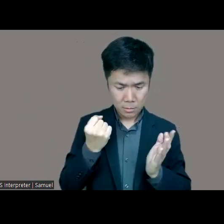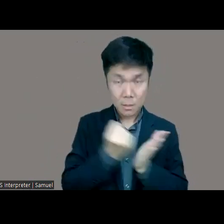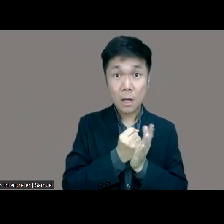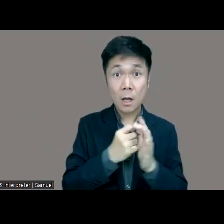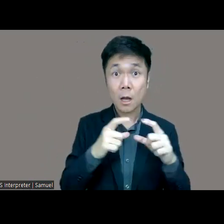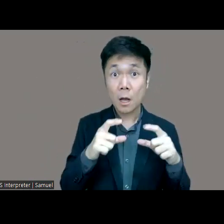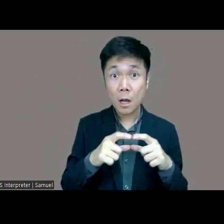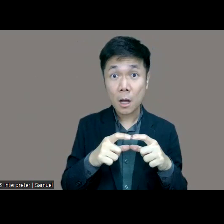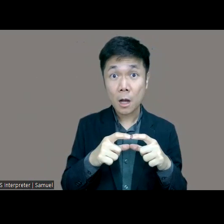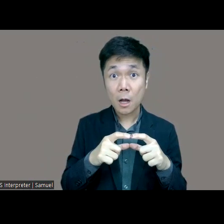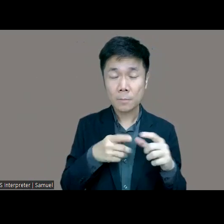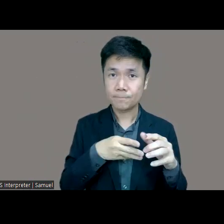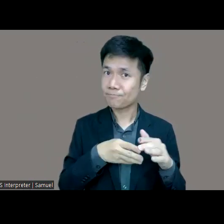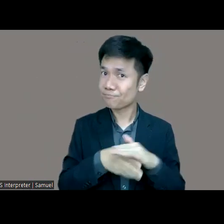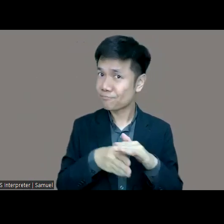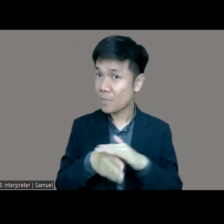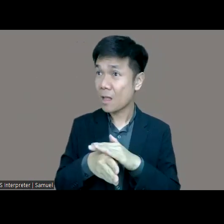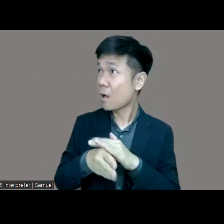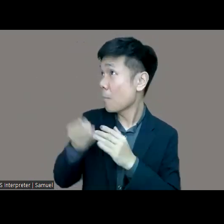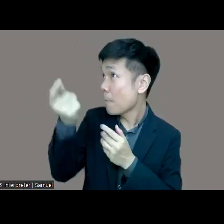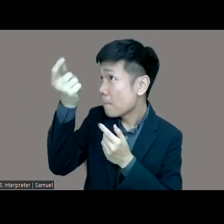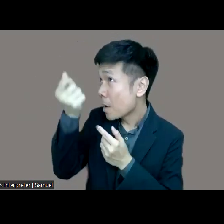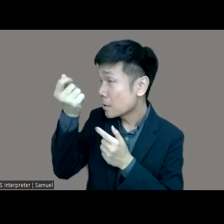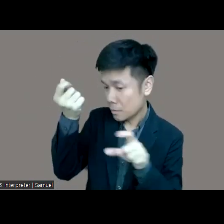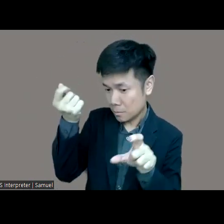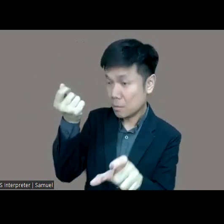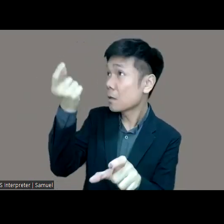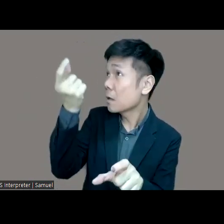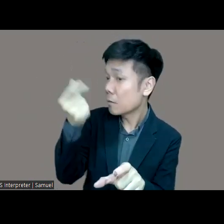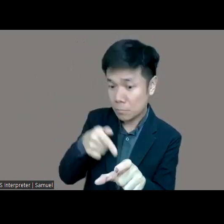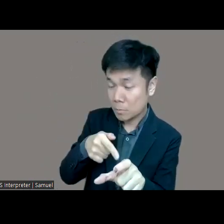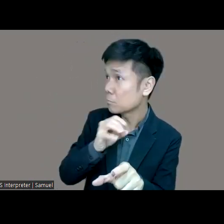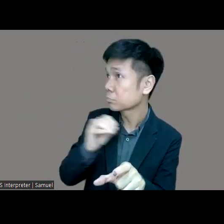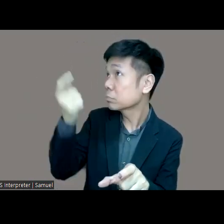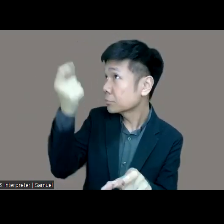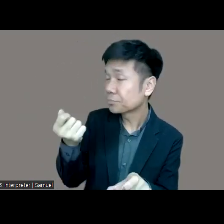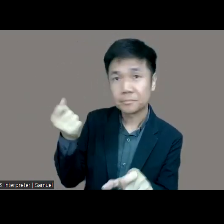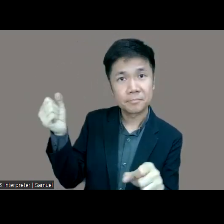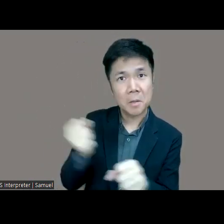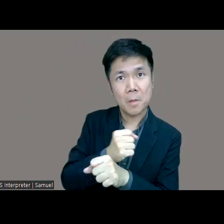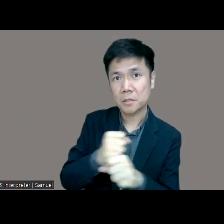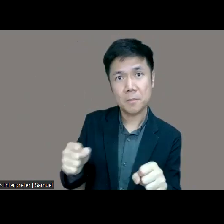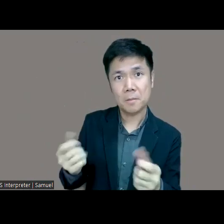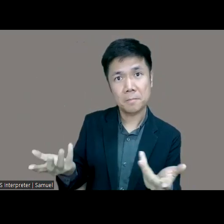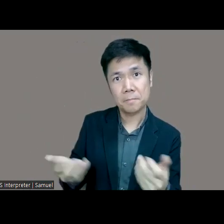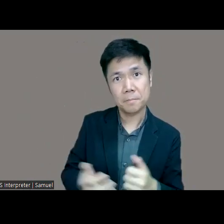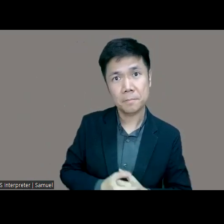n'avez pas cette carte d'identité, vous ne pouvez pas recevoir de